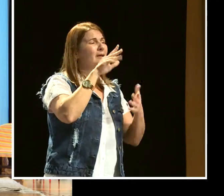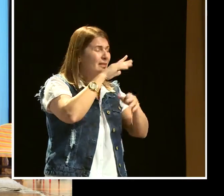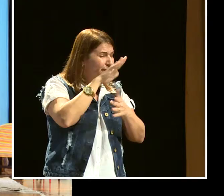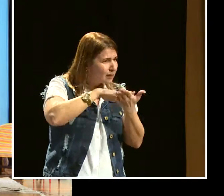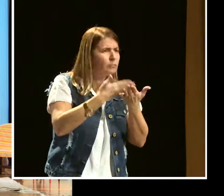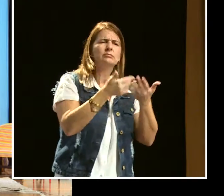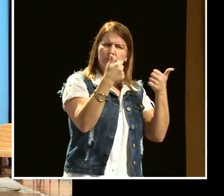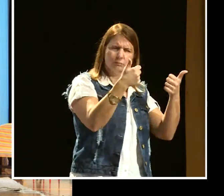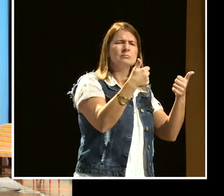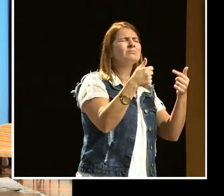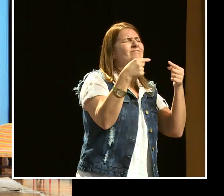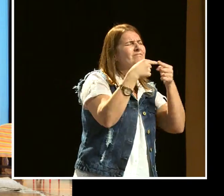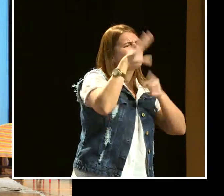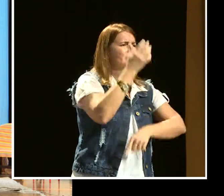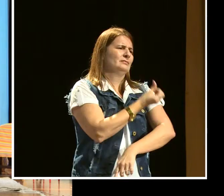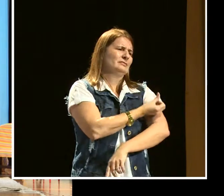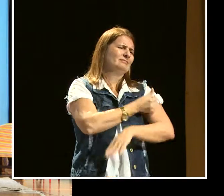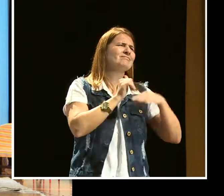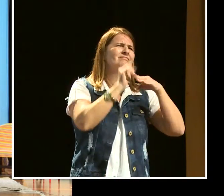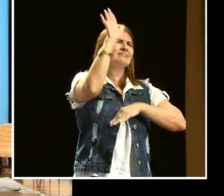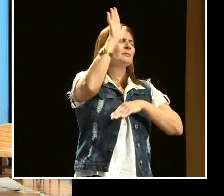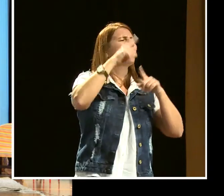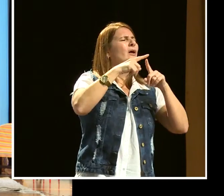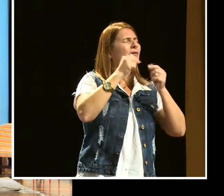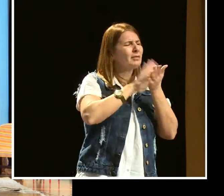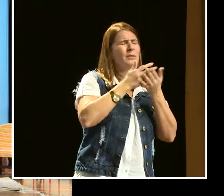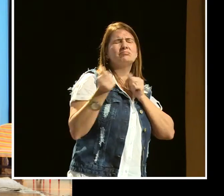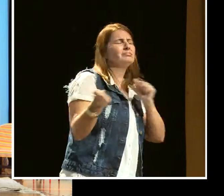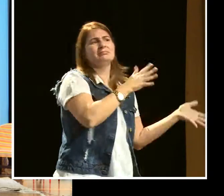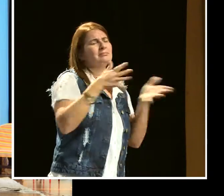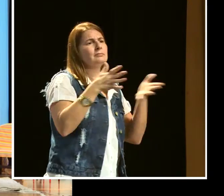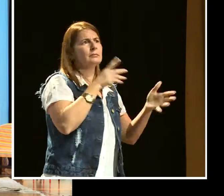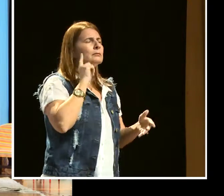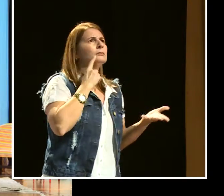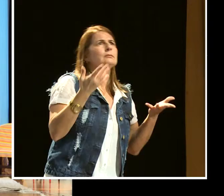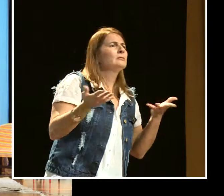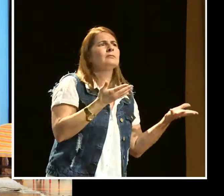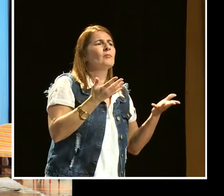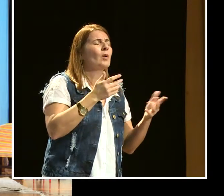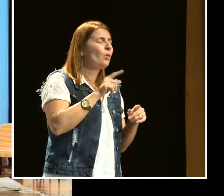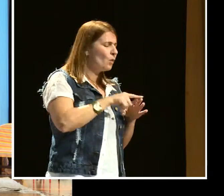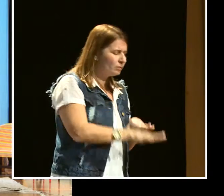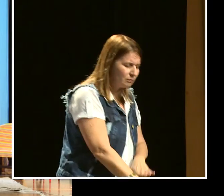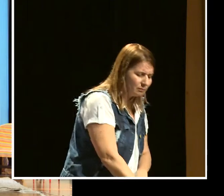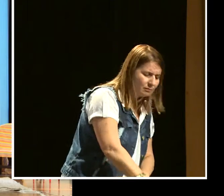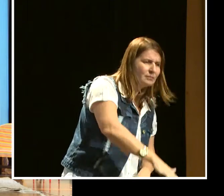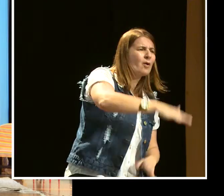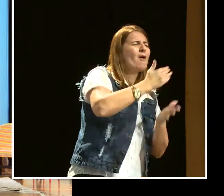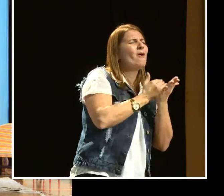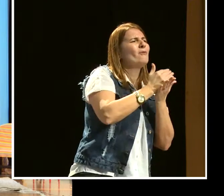serão professores de crianças, e podem ser crianças surdas. Em relação ao intérprete de Libras,